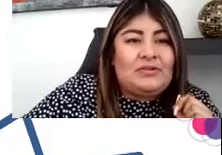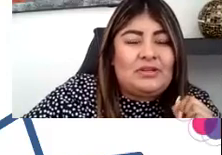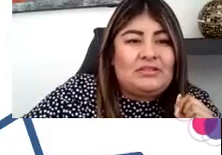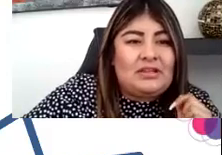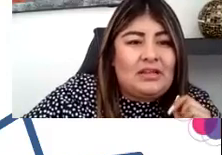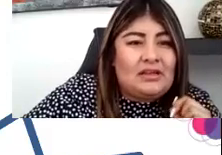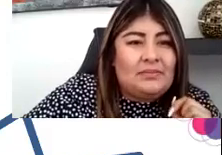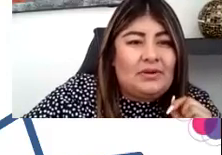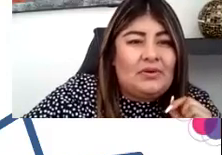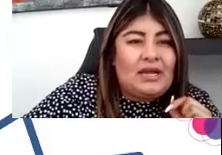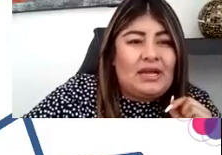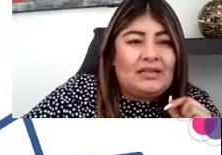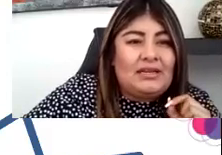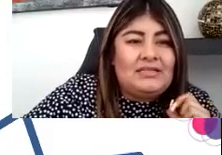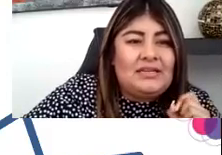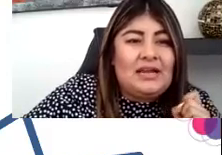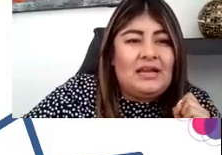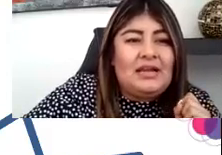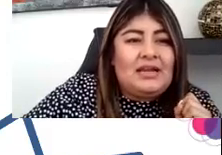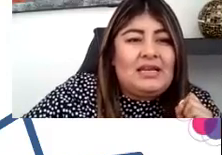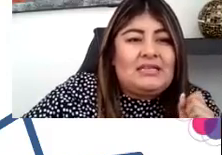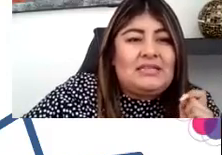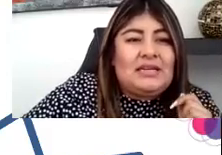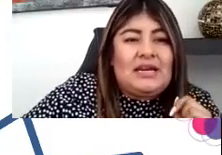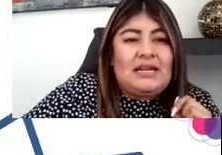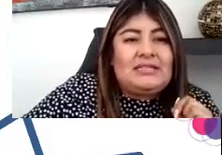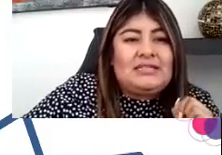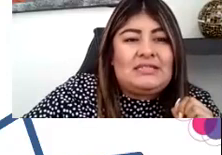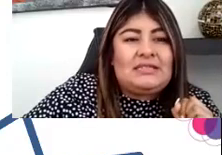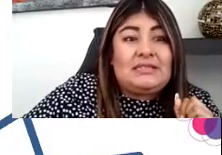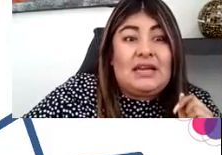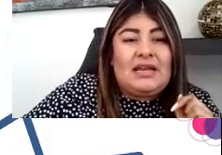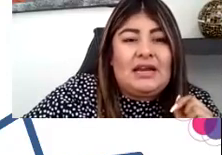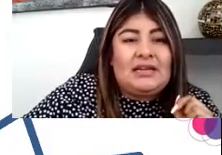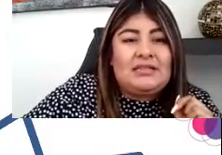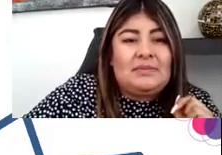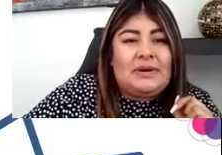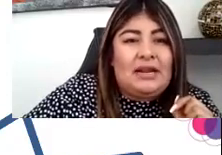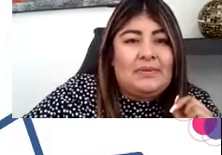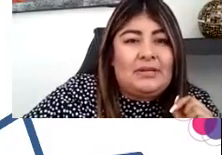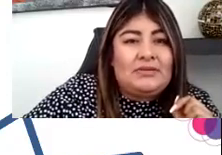es por alguna característica. Segregar es alejar, separar a la persona.